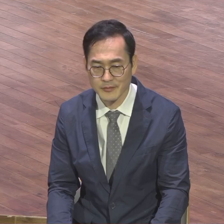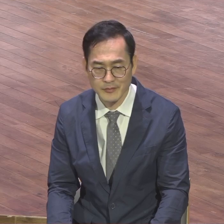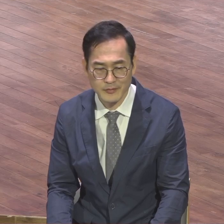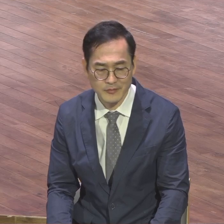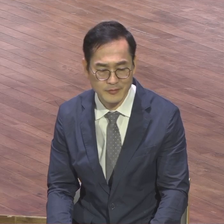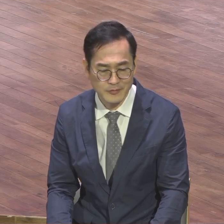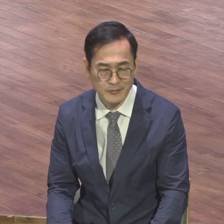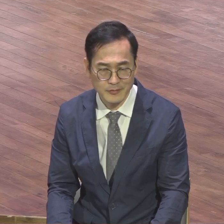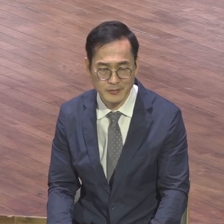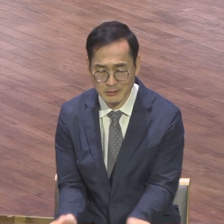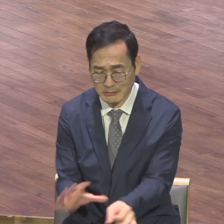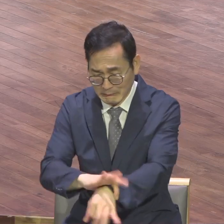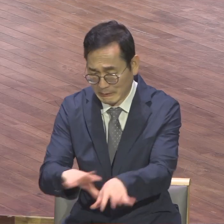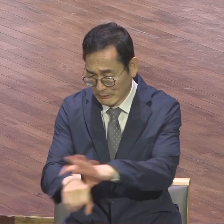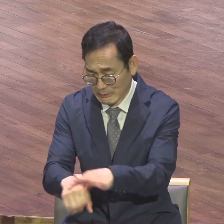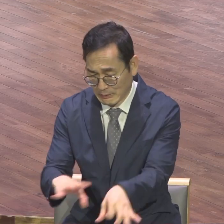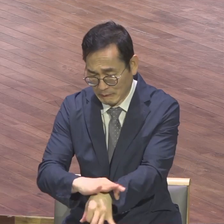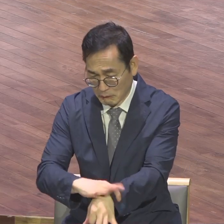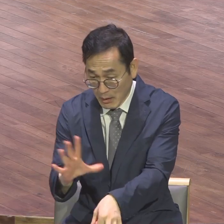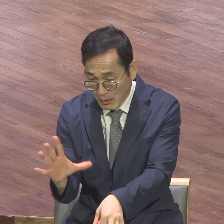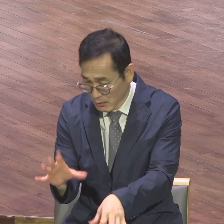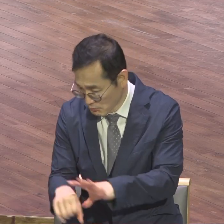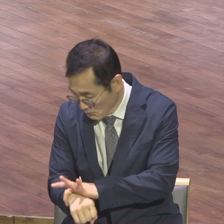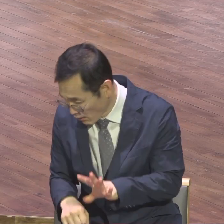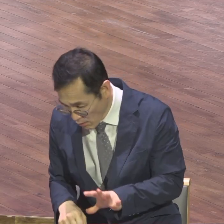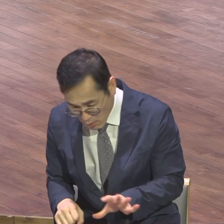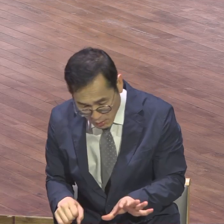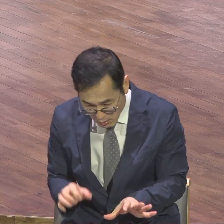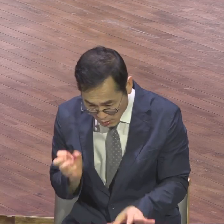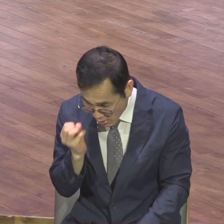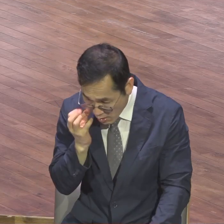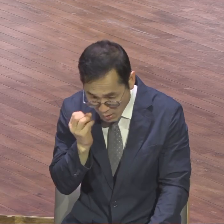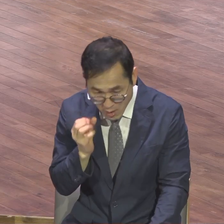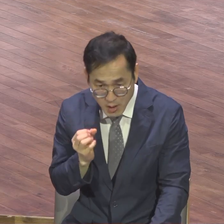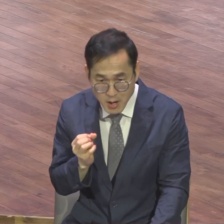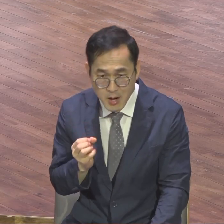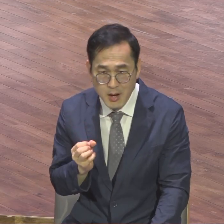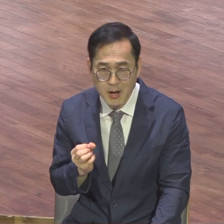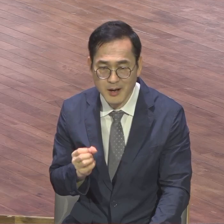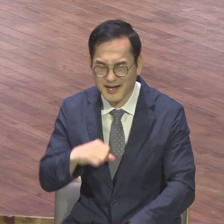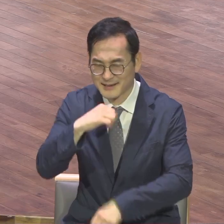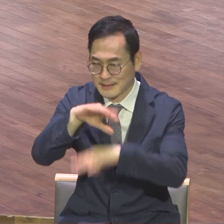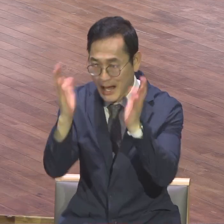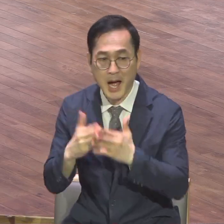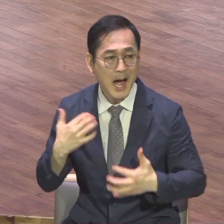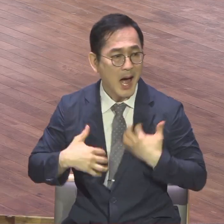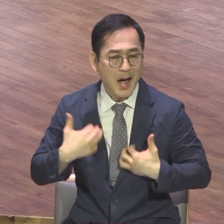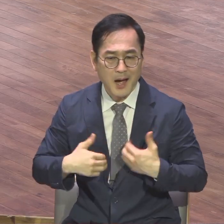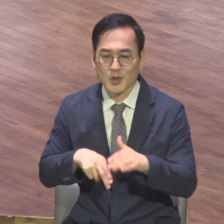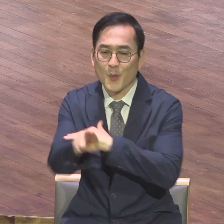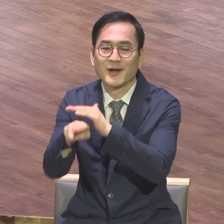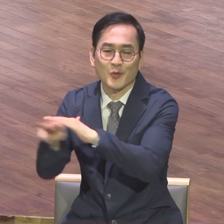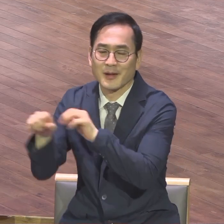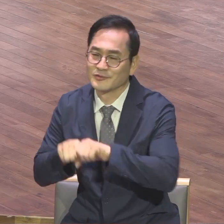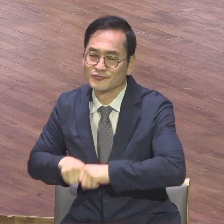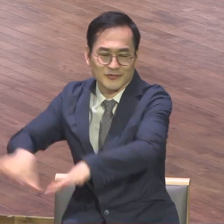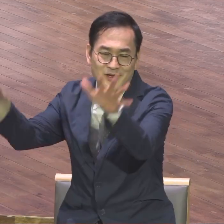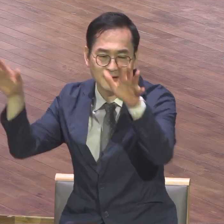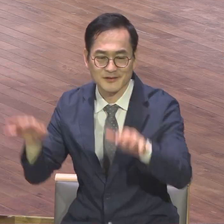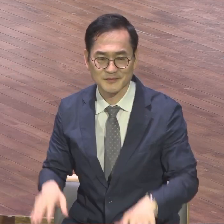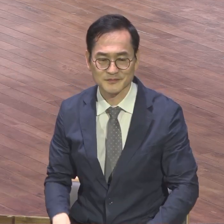모든 매에 있는 죄수들이 다 풀어나서 다 자유가 되었어요. 하나님께서 이 모두를